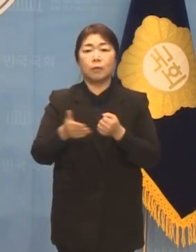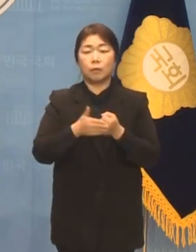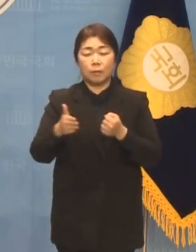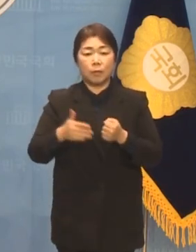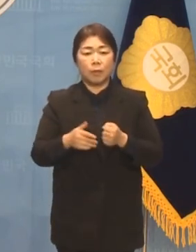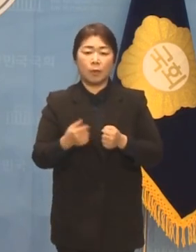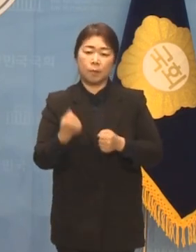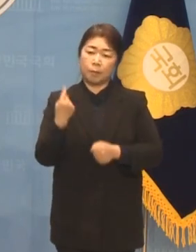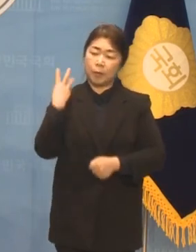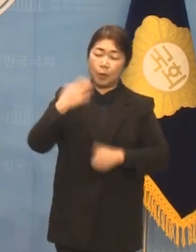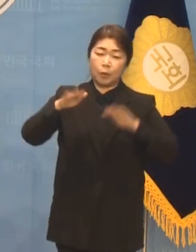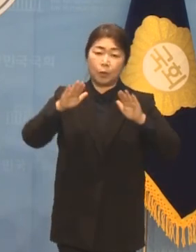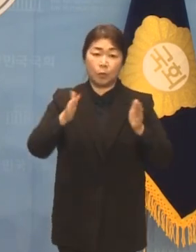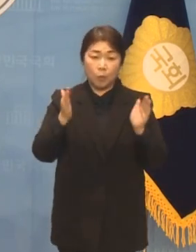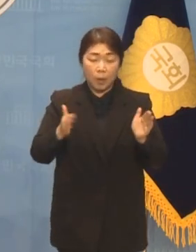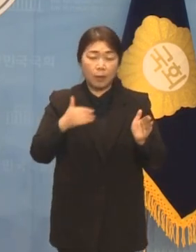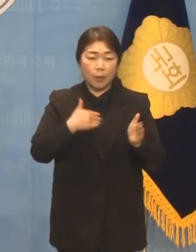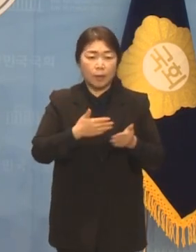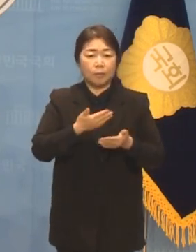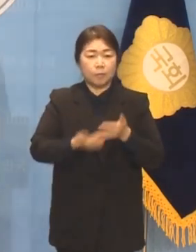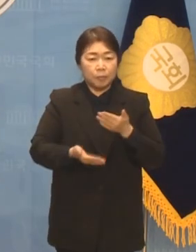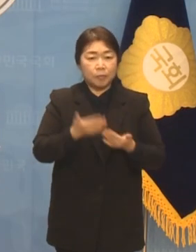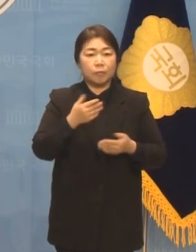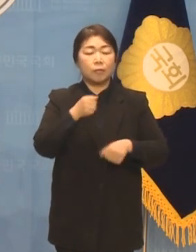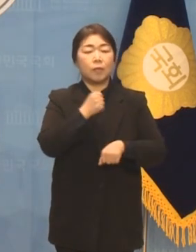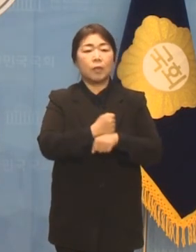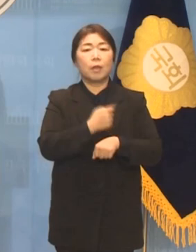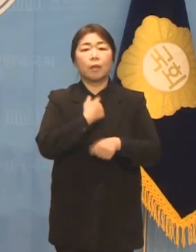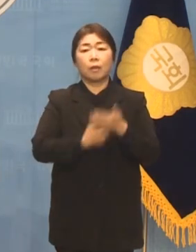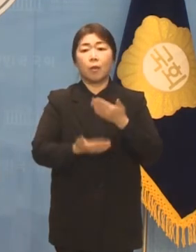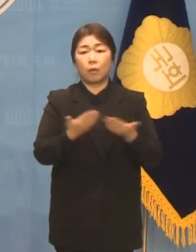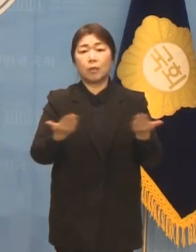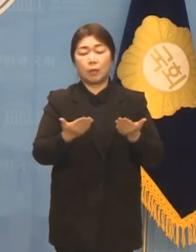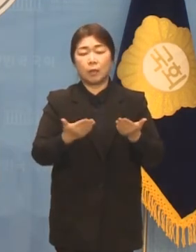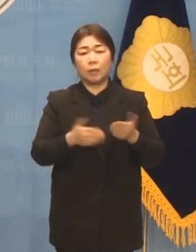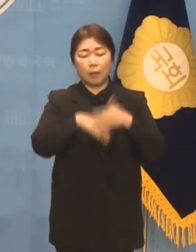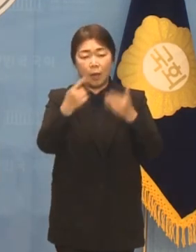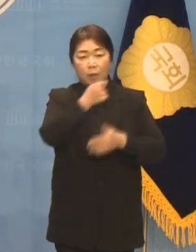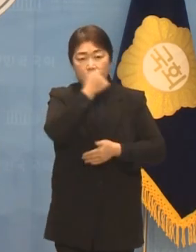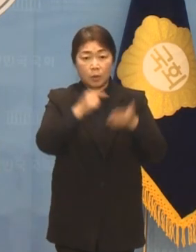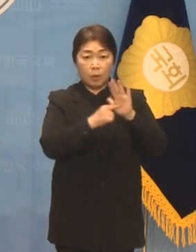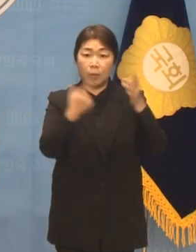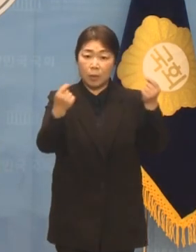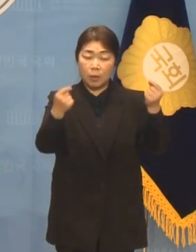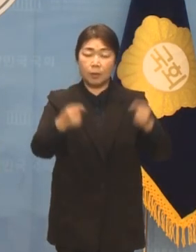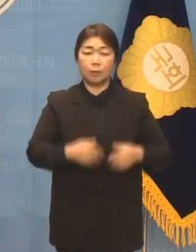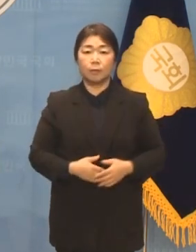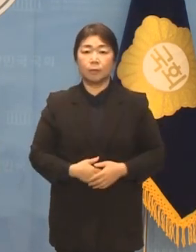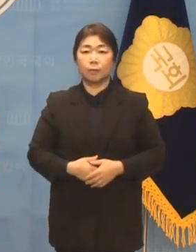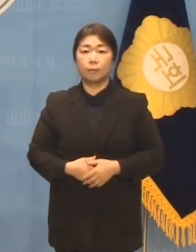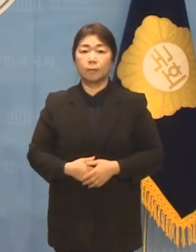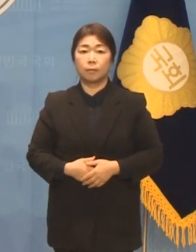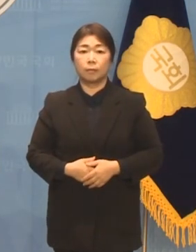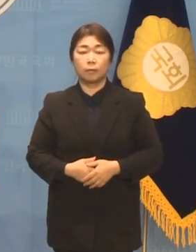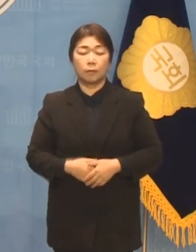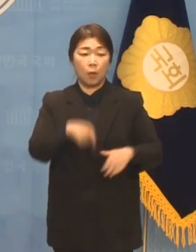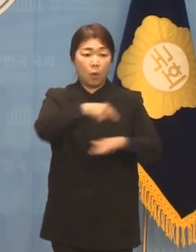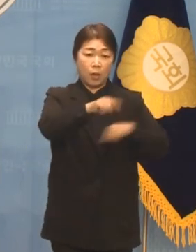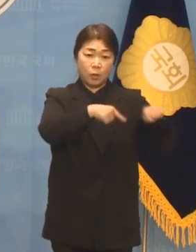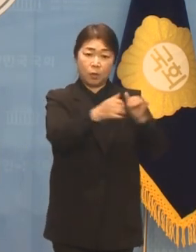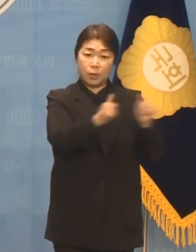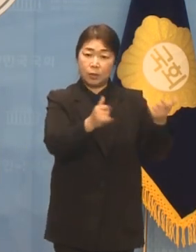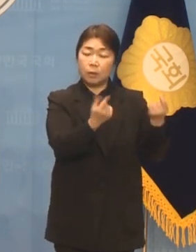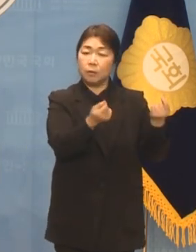그간 쌓아온 실력을 검증받기에 충분한 시간이었다고 생각합니다. 원외의